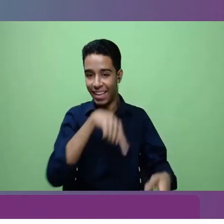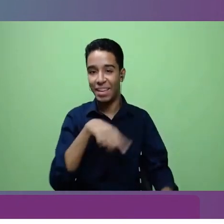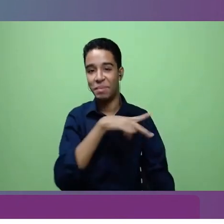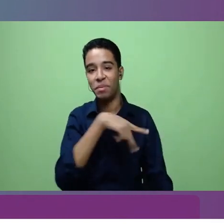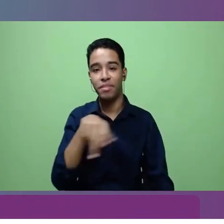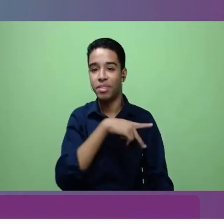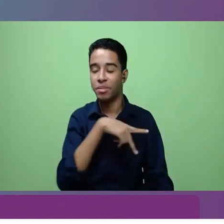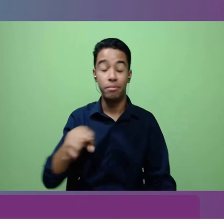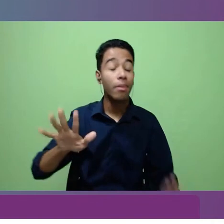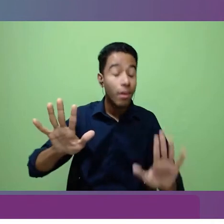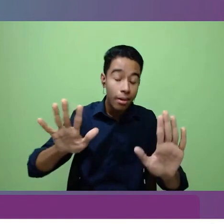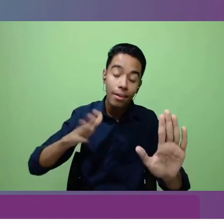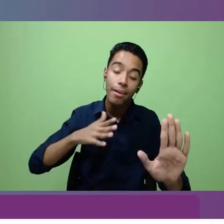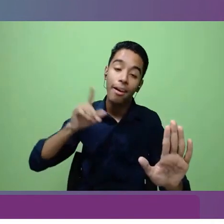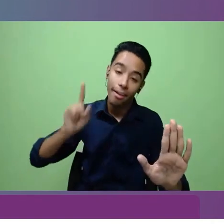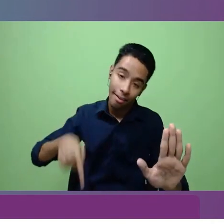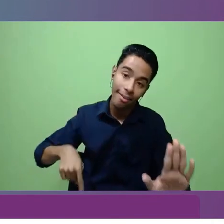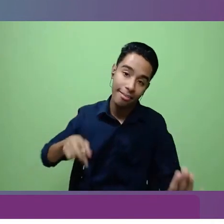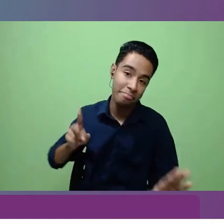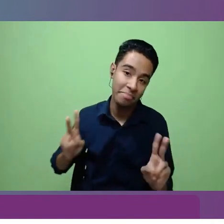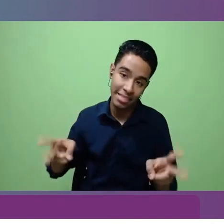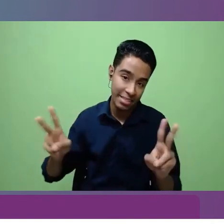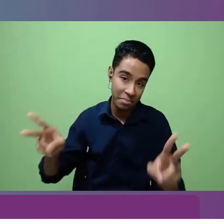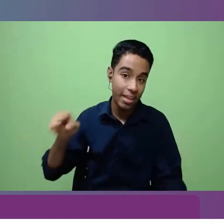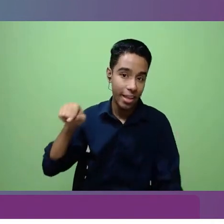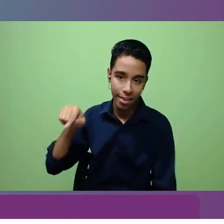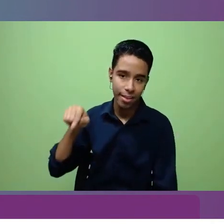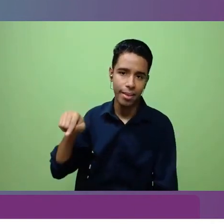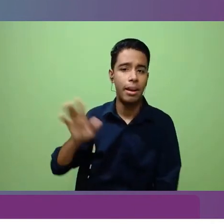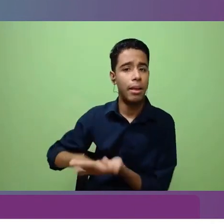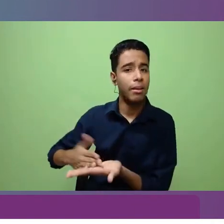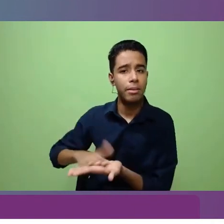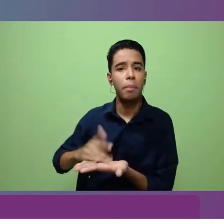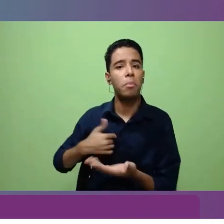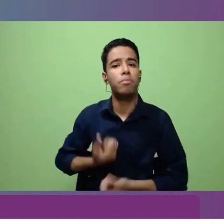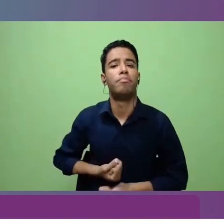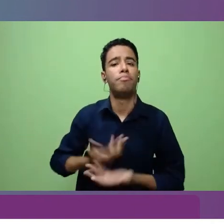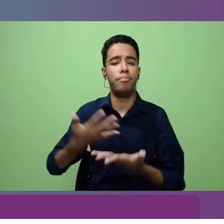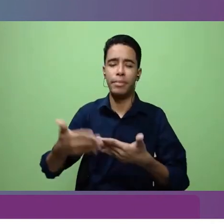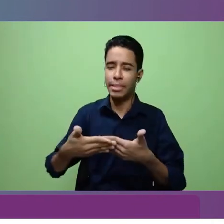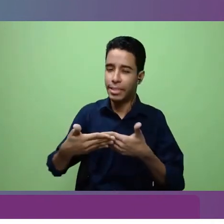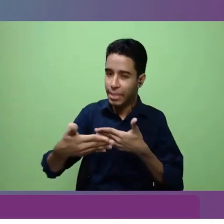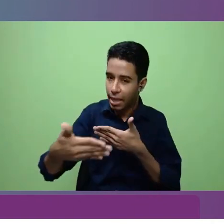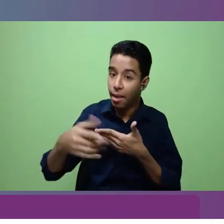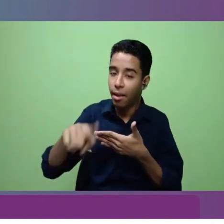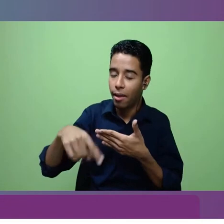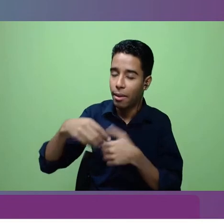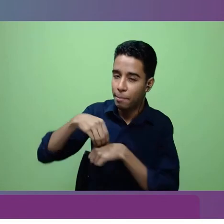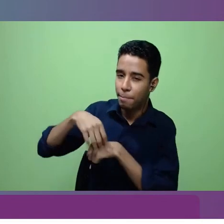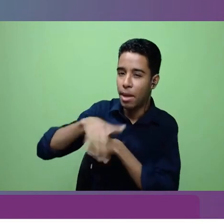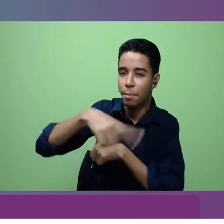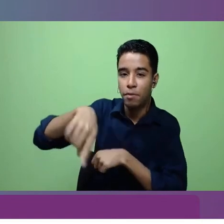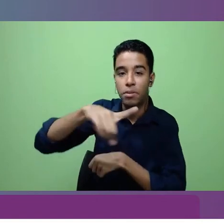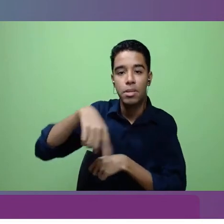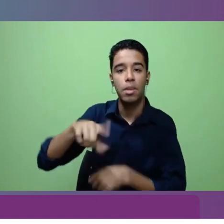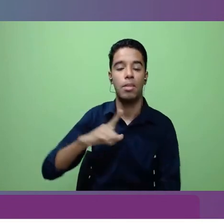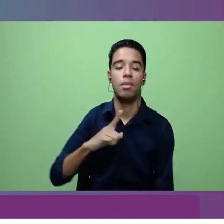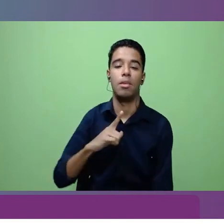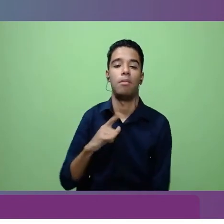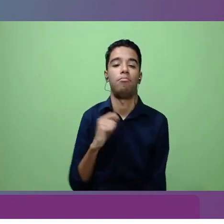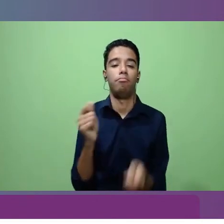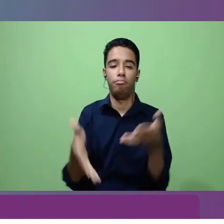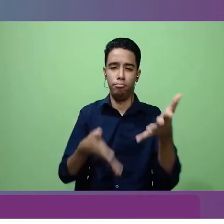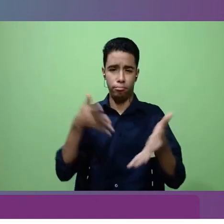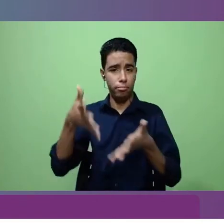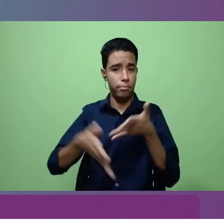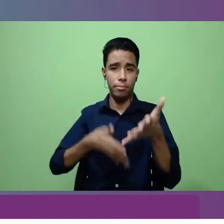intérpretes que façam um exemplo, é o que eu quero demonstrar para vocês, é exatamente que a partir da sinalização que eles fazem, eles